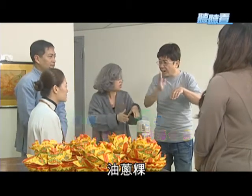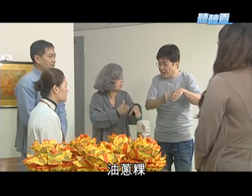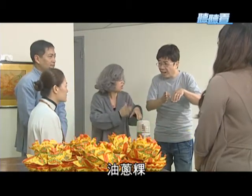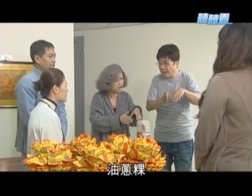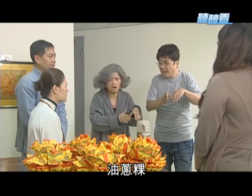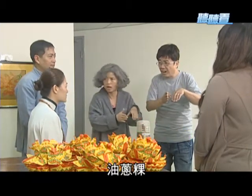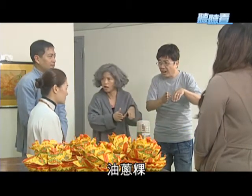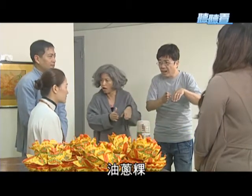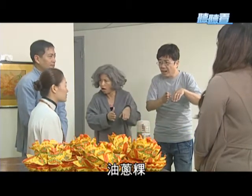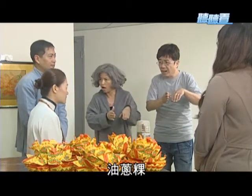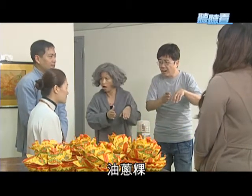油葱桂。